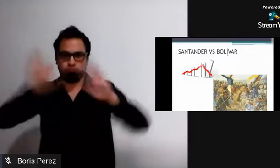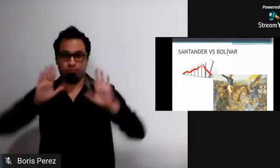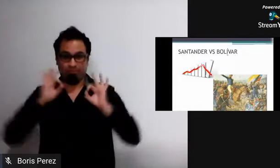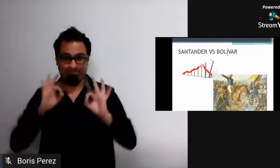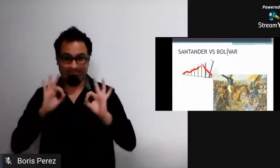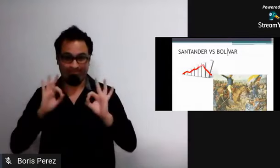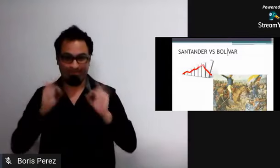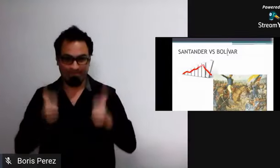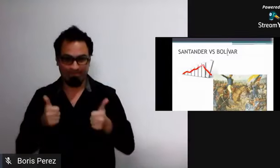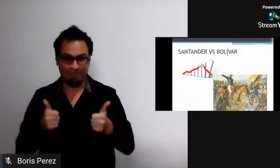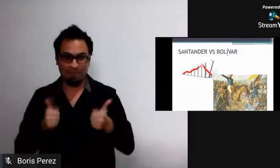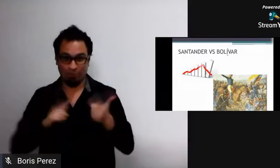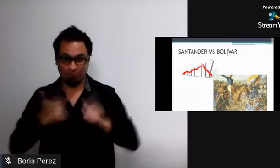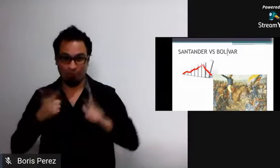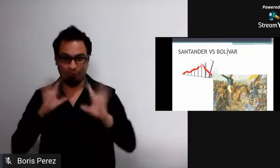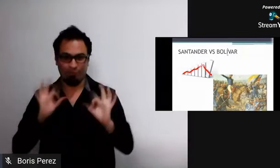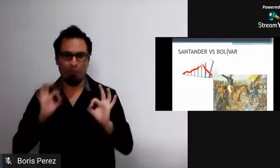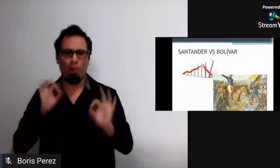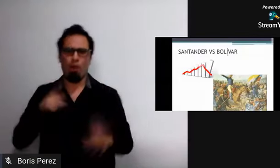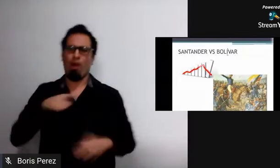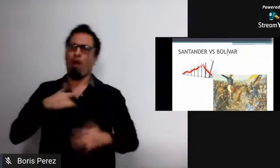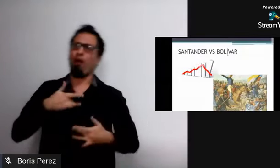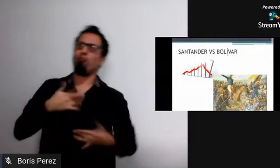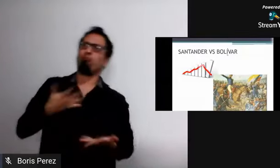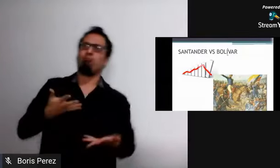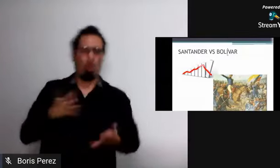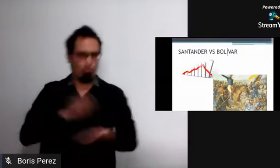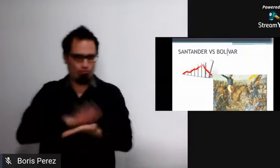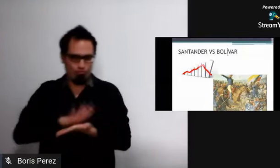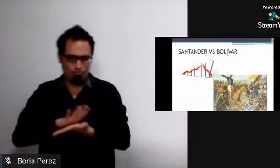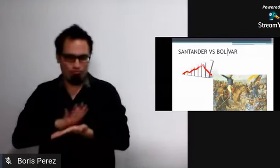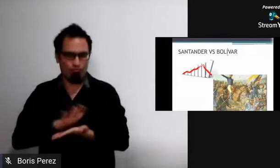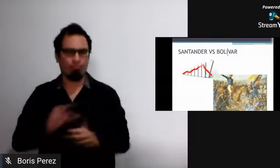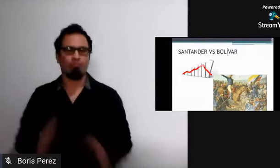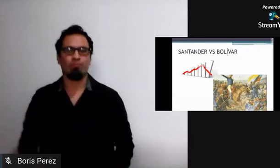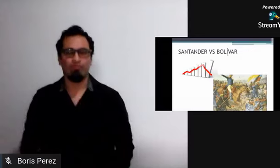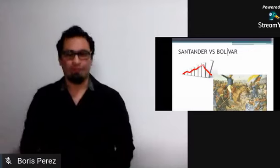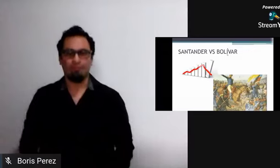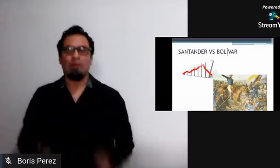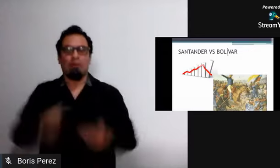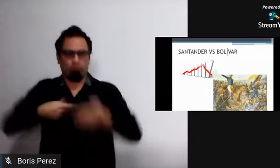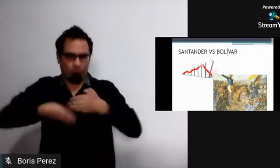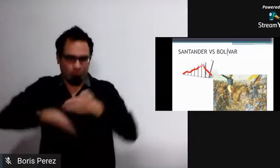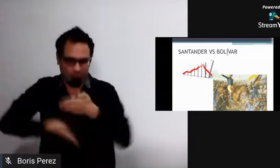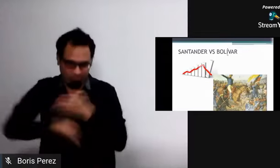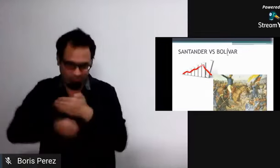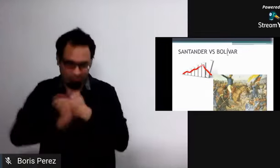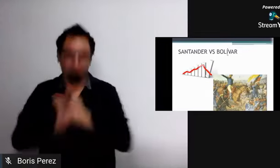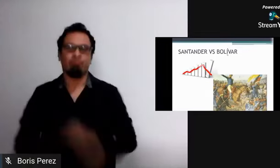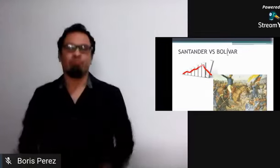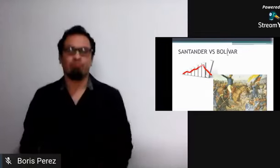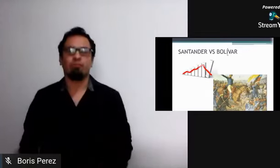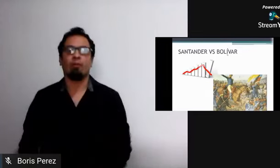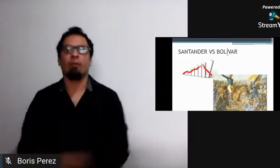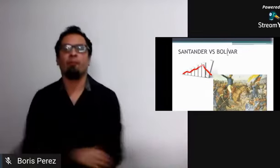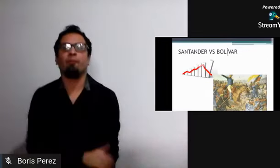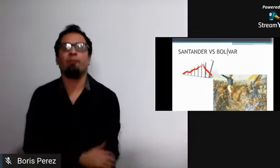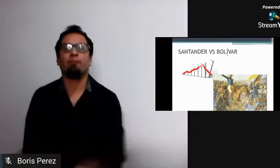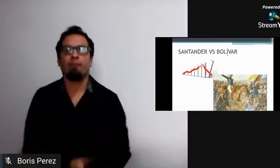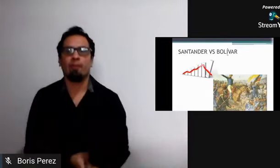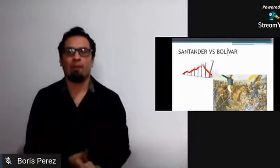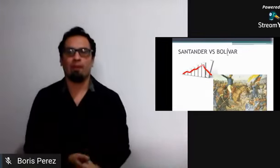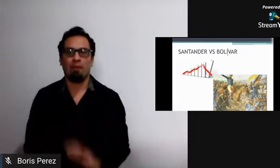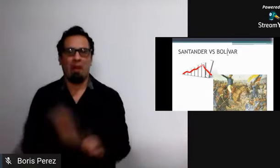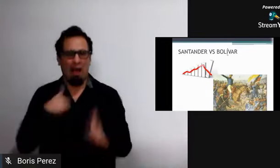en punto empezamos la participación de todos ustedes. ¿Perfecto? Así que tranquilos, si es que tienen sus inquietudes, luego van a